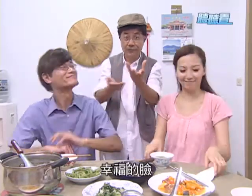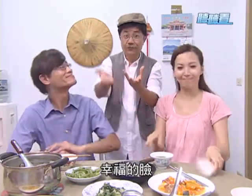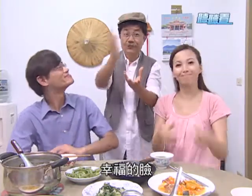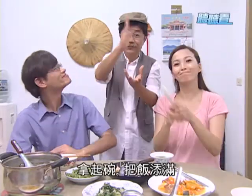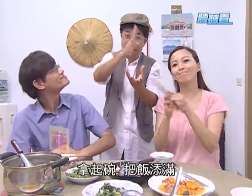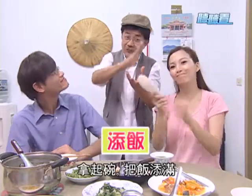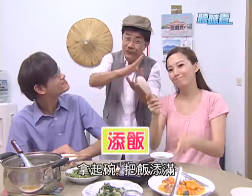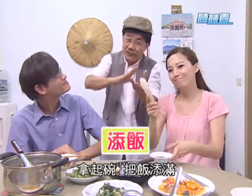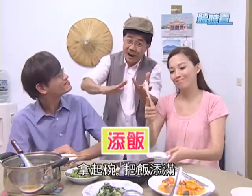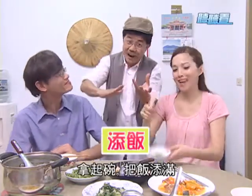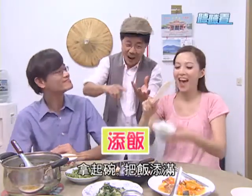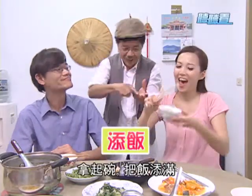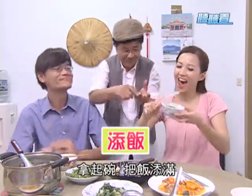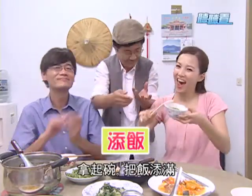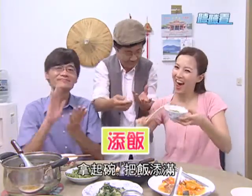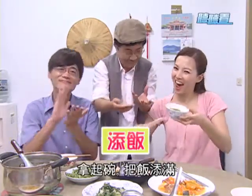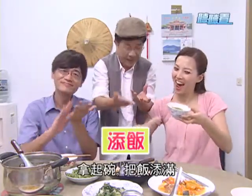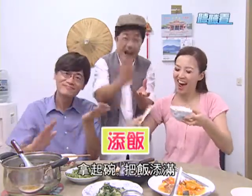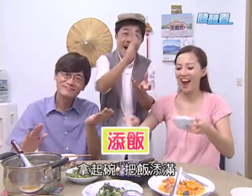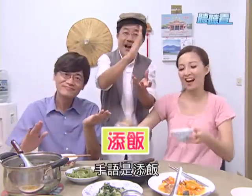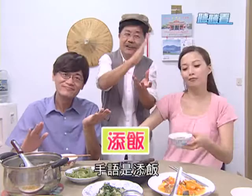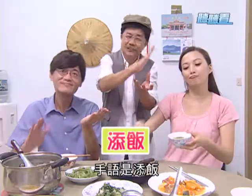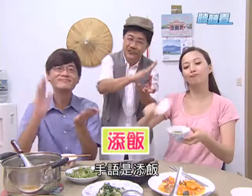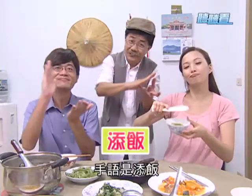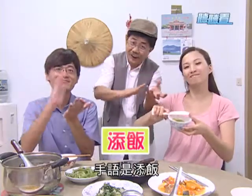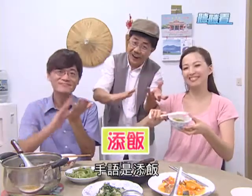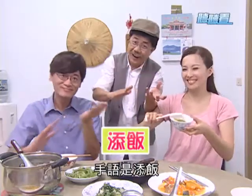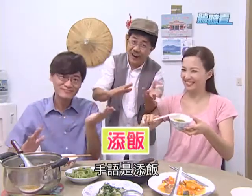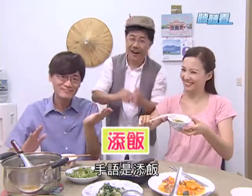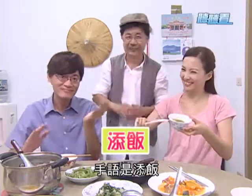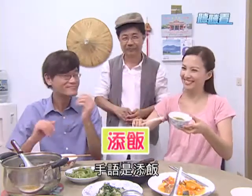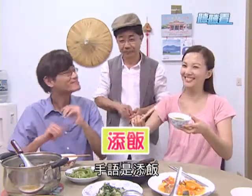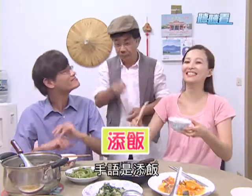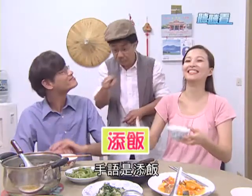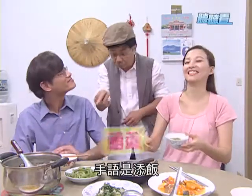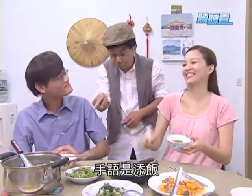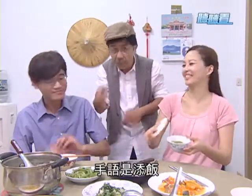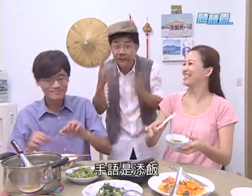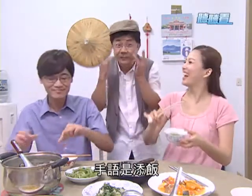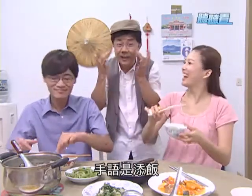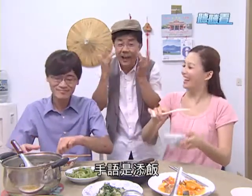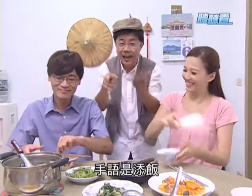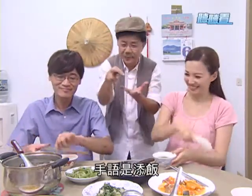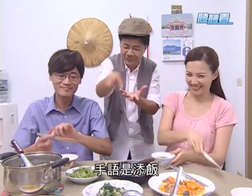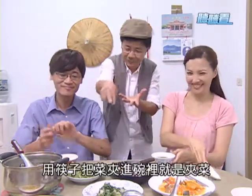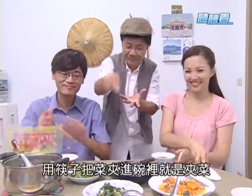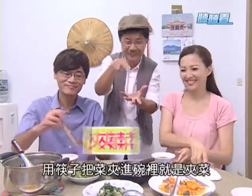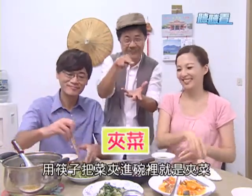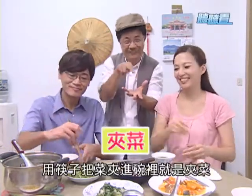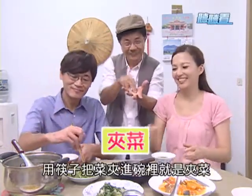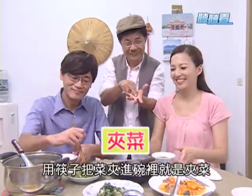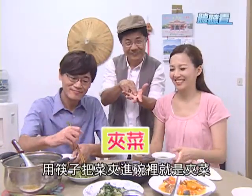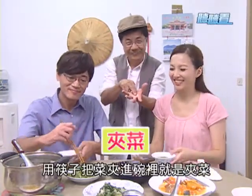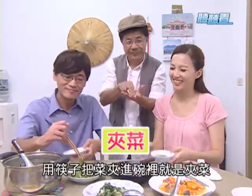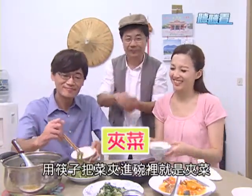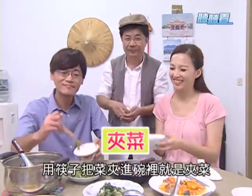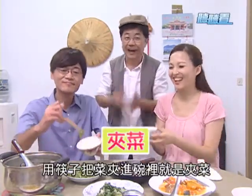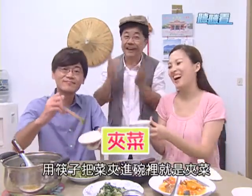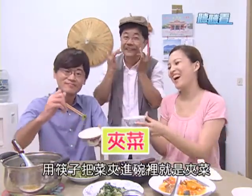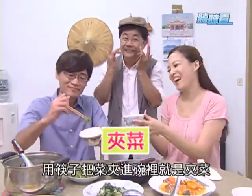起碗，把饭添满。手语是添饭，用筷子。把菜夹进碗